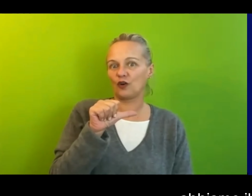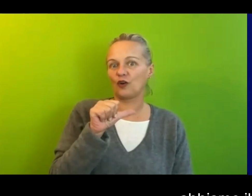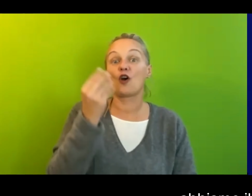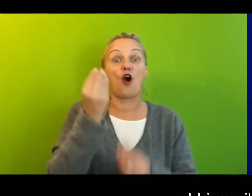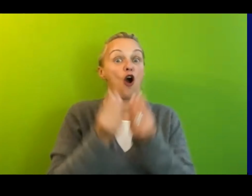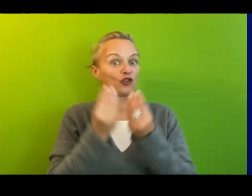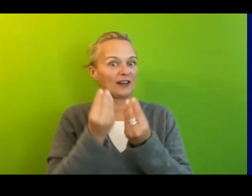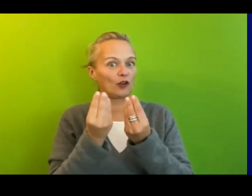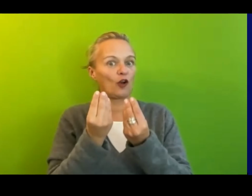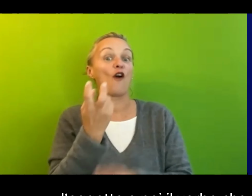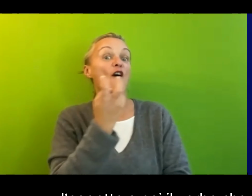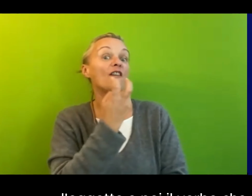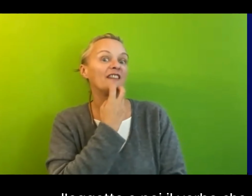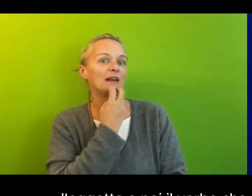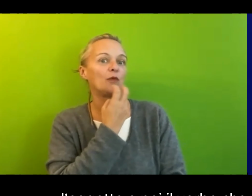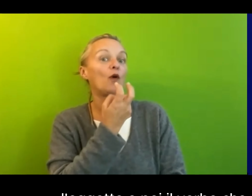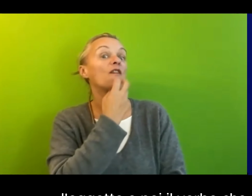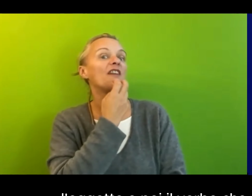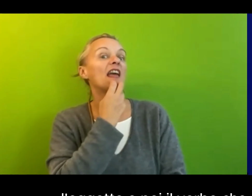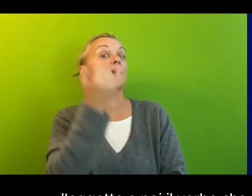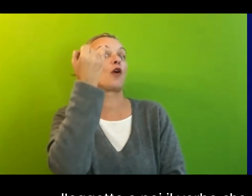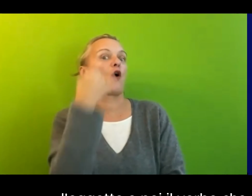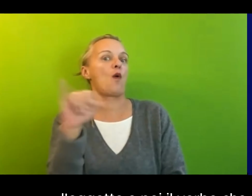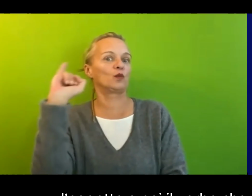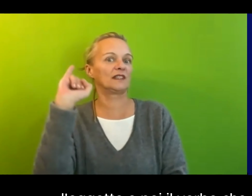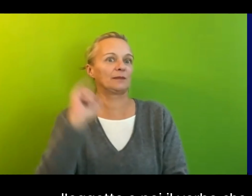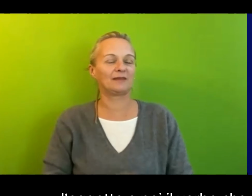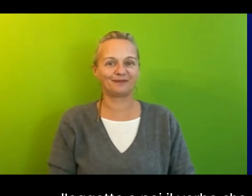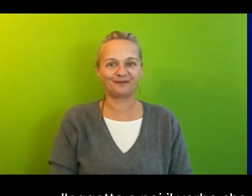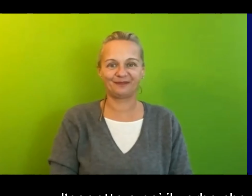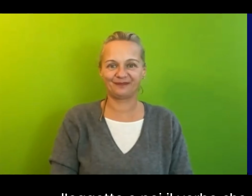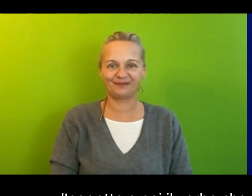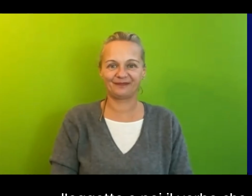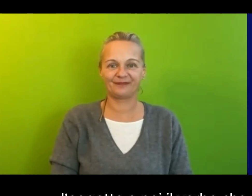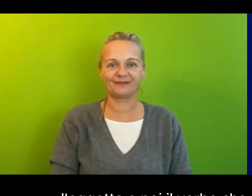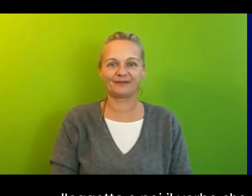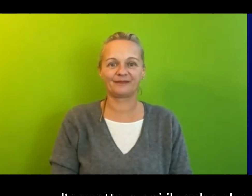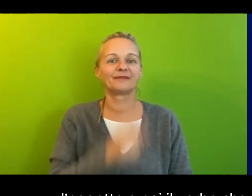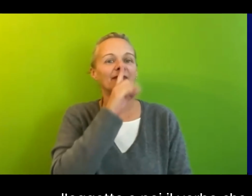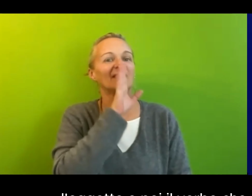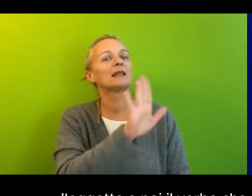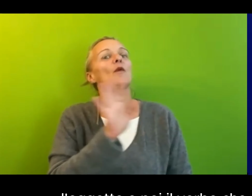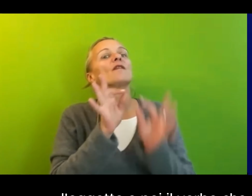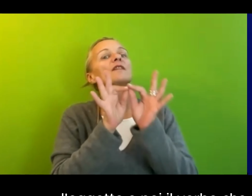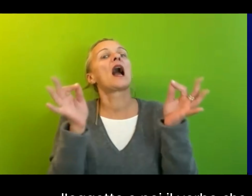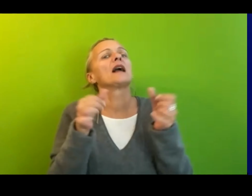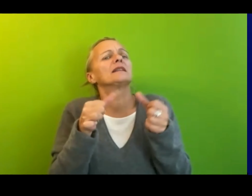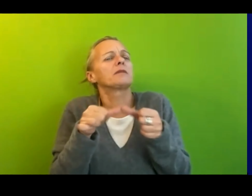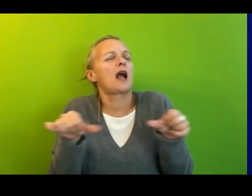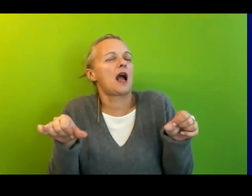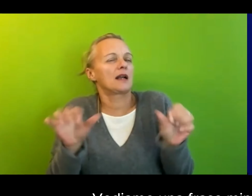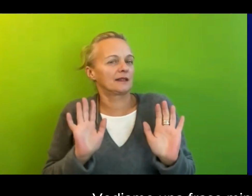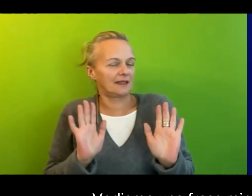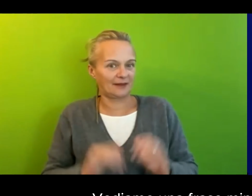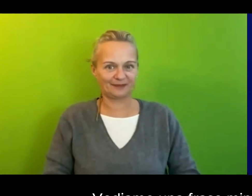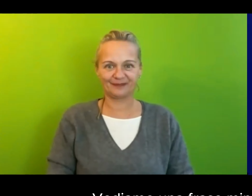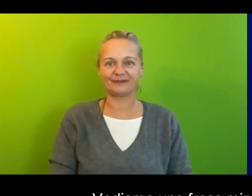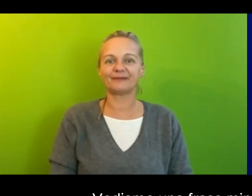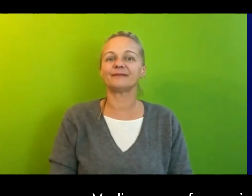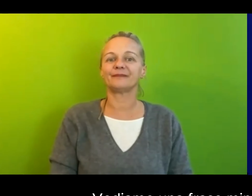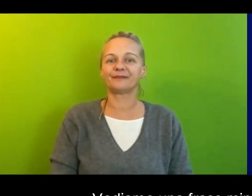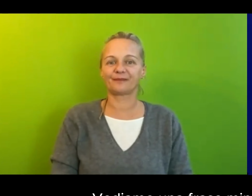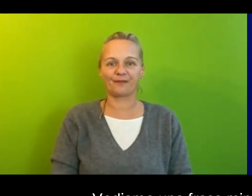abbiamo il soggetto, l'oggetto e poi il verbo che è sempre posto per ultimo. Vediamo